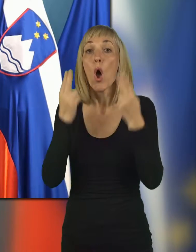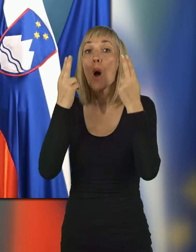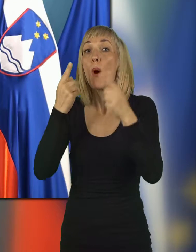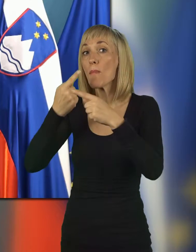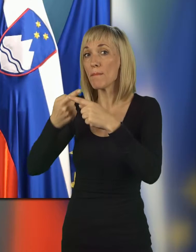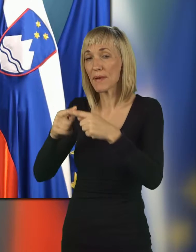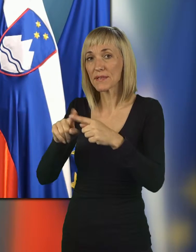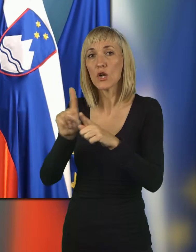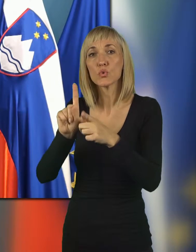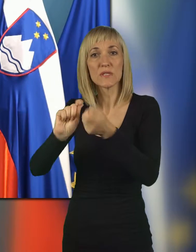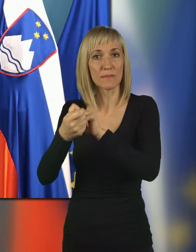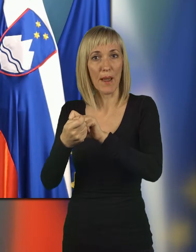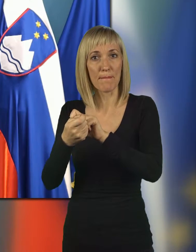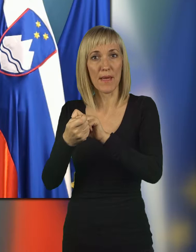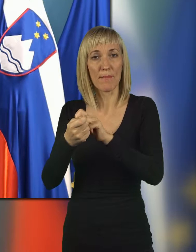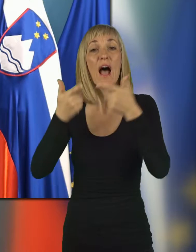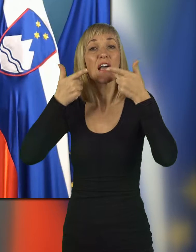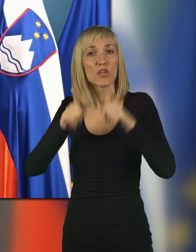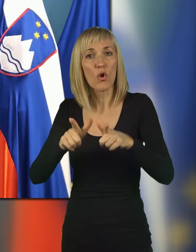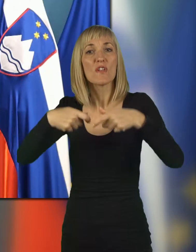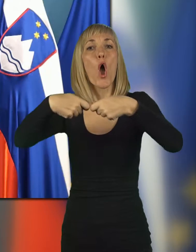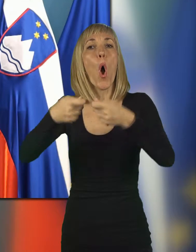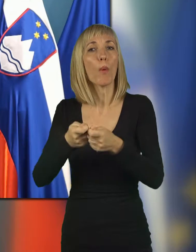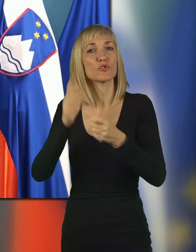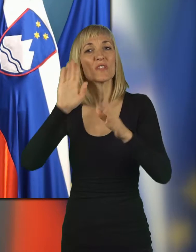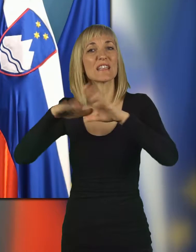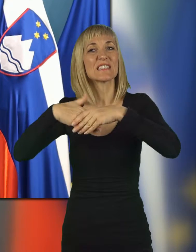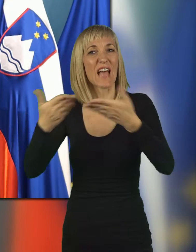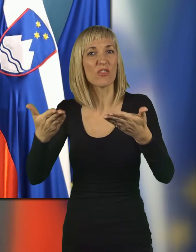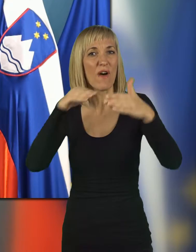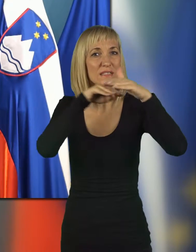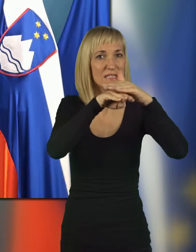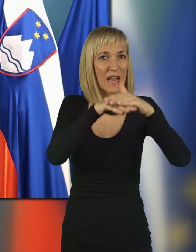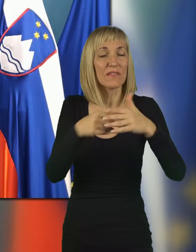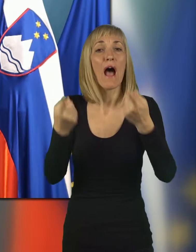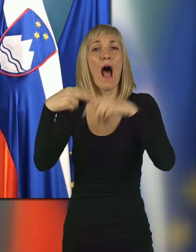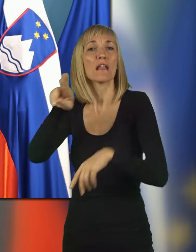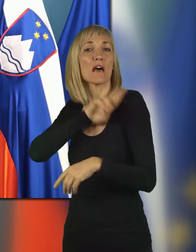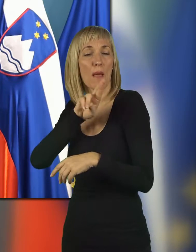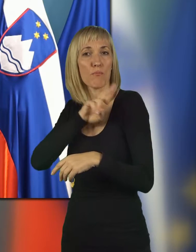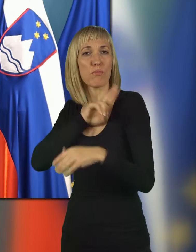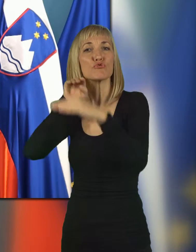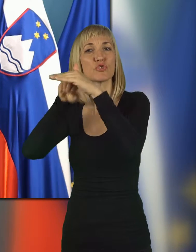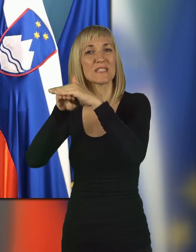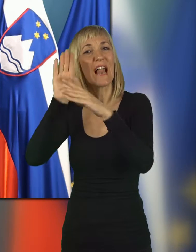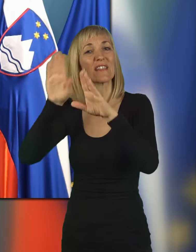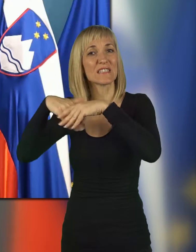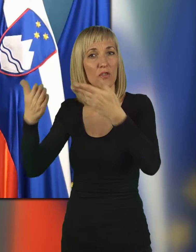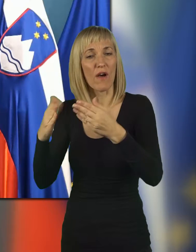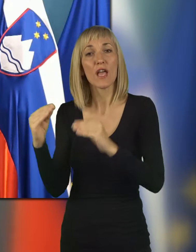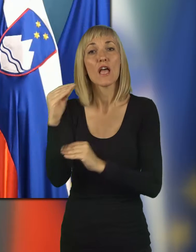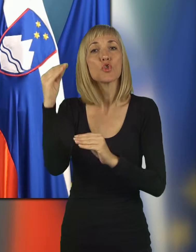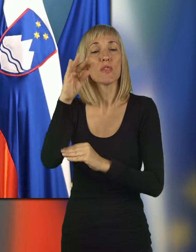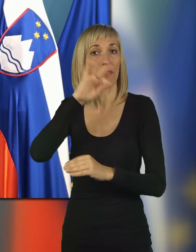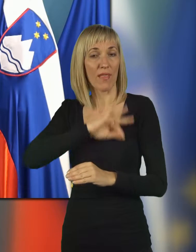Pomemben del pa je tudi sprememba, ki dopušča občinskim stanovanjskim skladom in republiškemu stanovanjskemu skladu